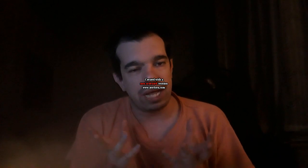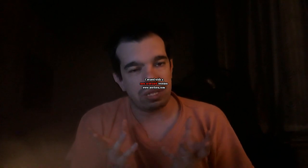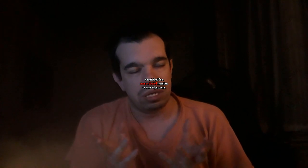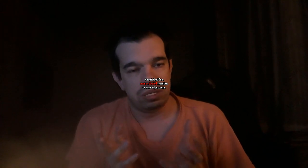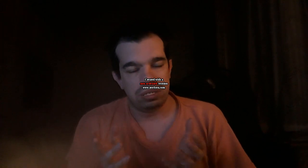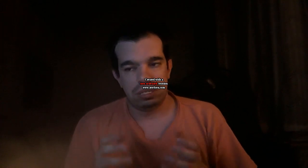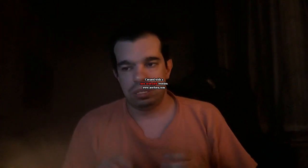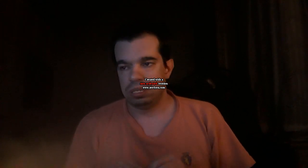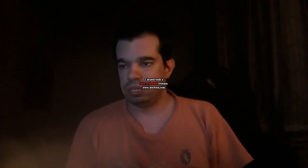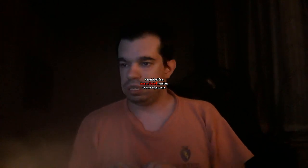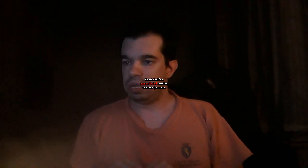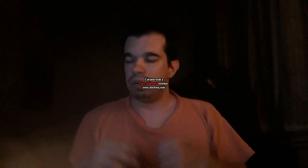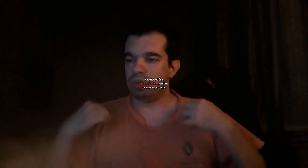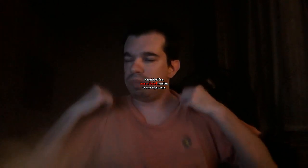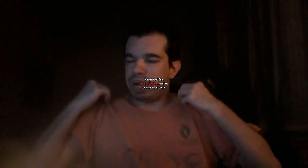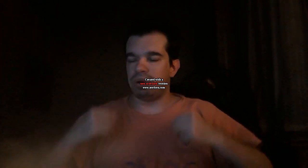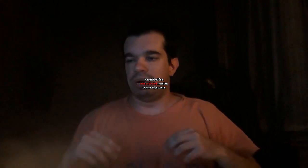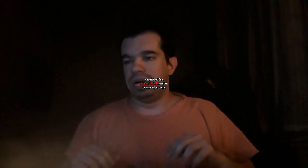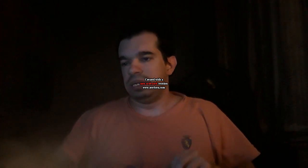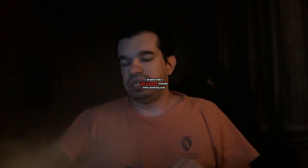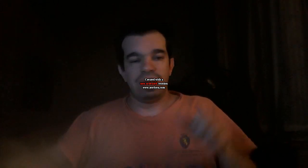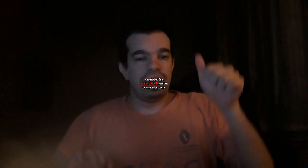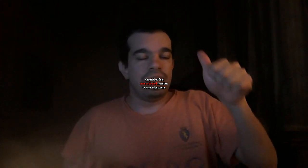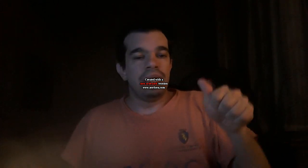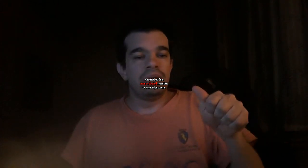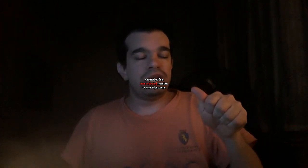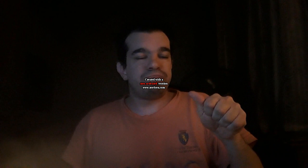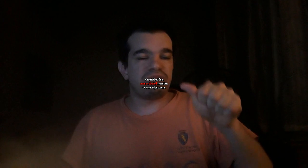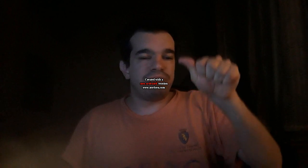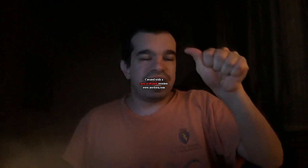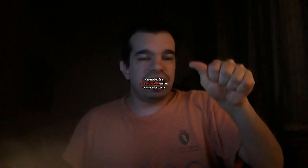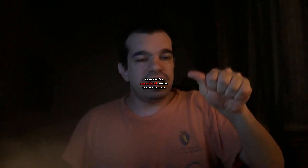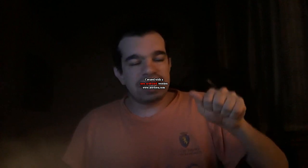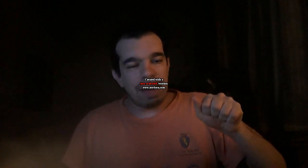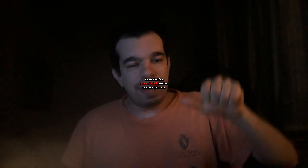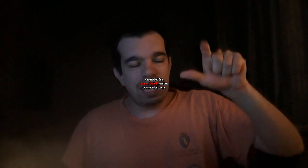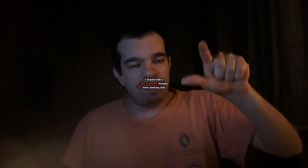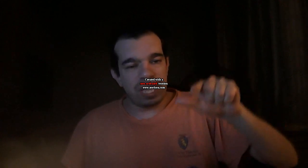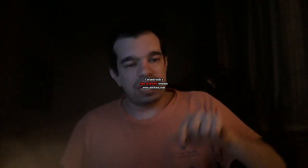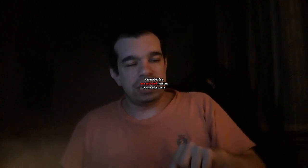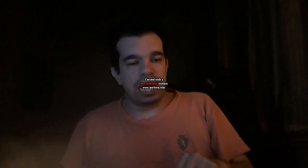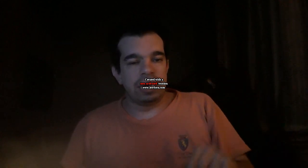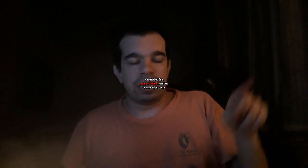non vi vergognate. Non ho parole. Rispetto per i disabili e gli anziani.